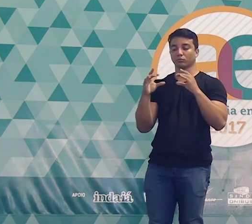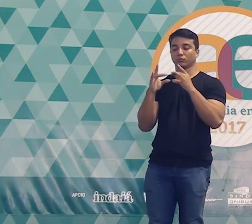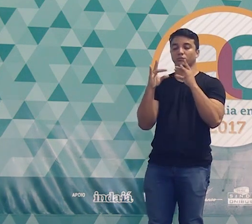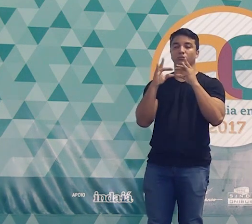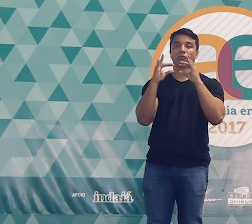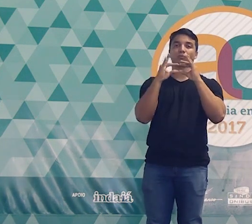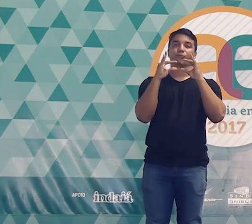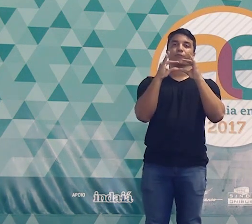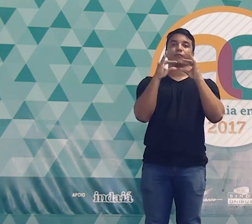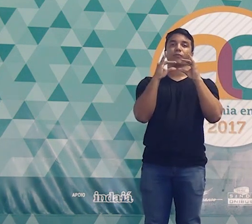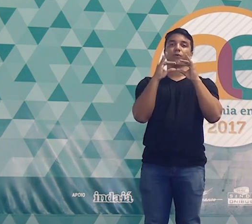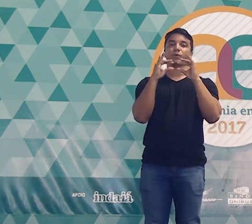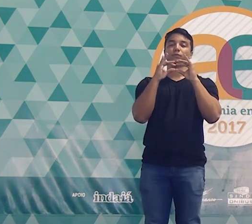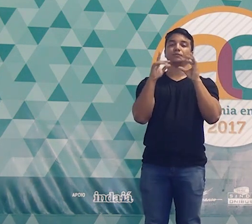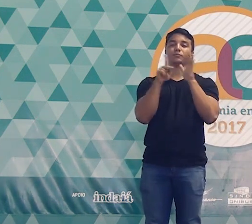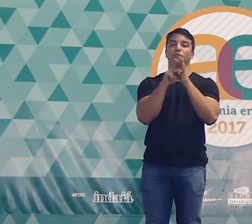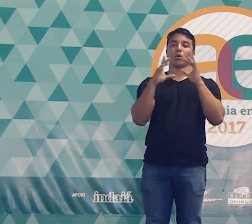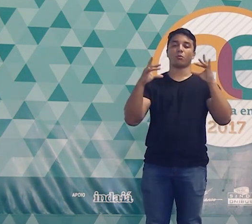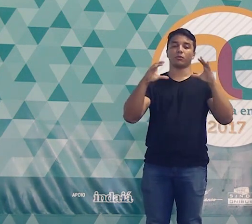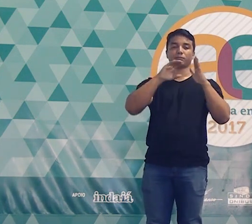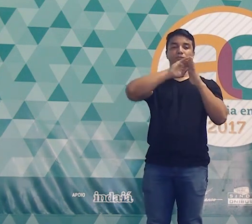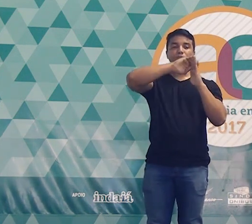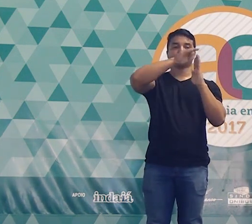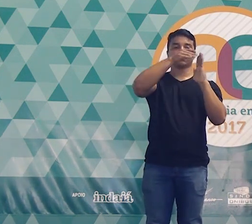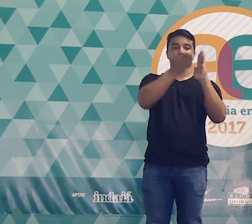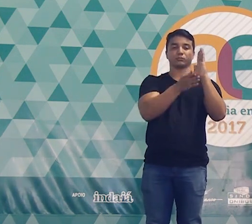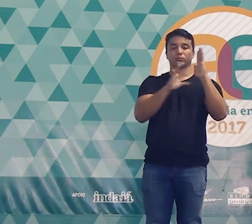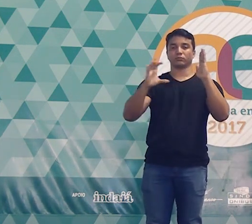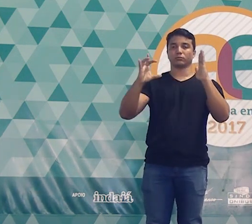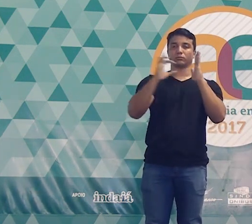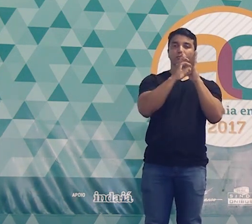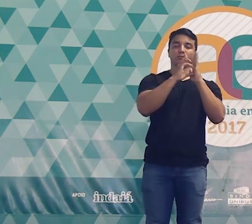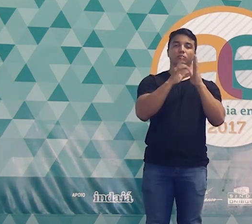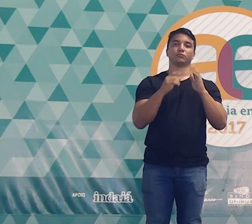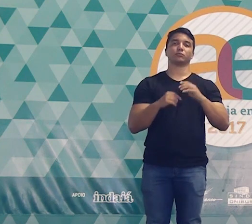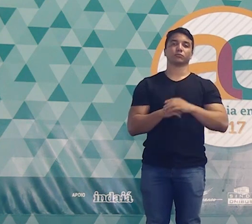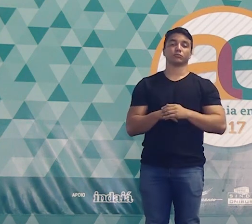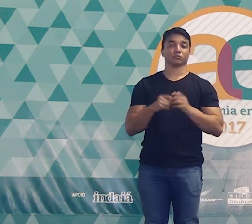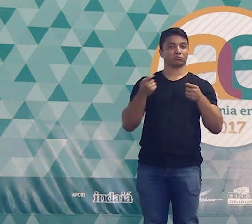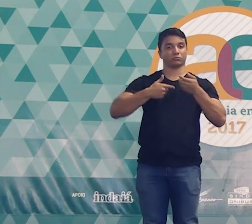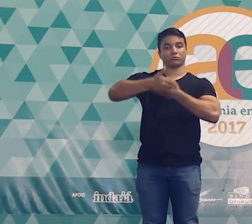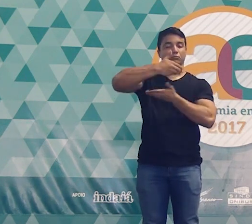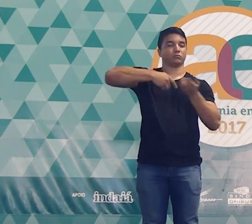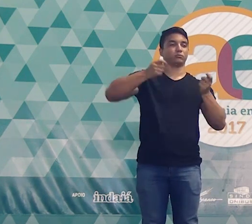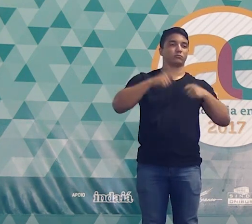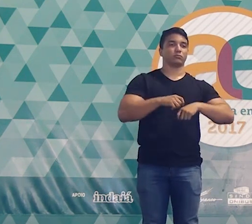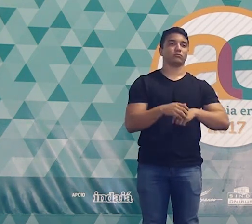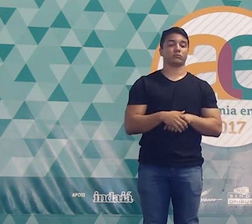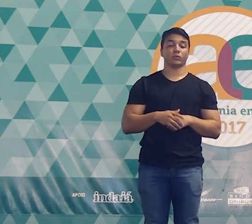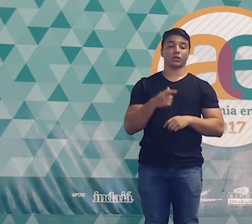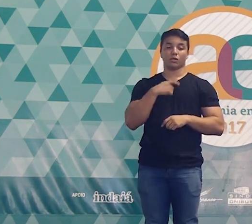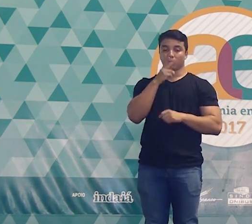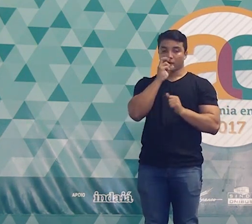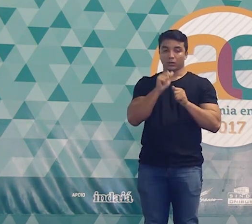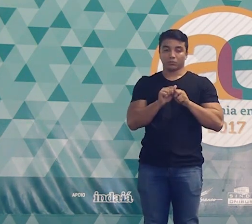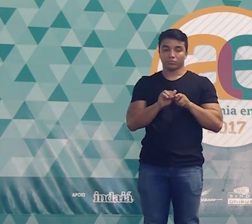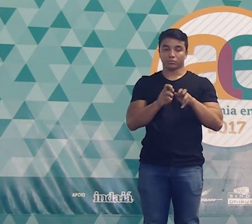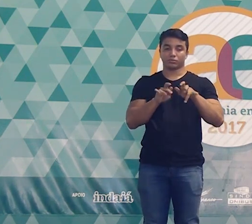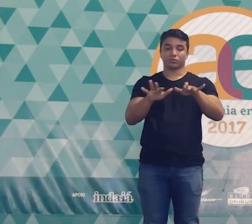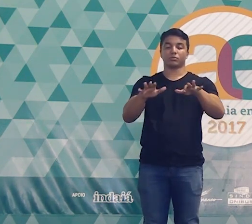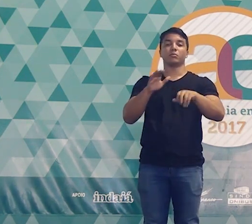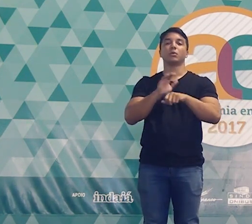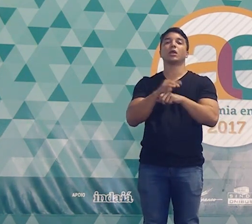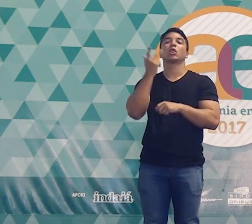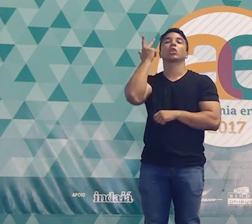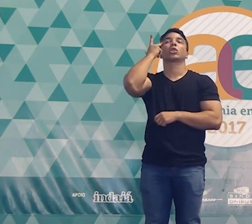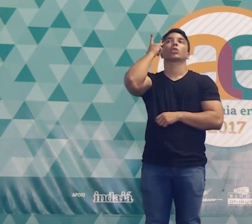ponte citoplasmática entre duas bactérias, tá? Mas a reprodução padrão mesmo, a reprodução mais